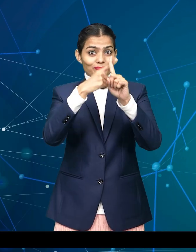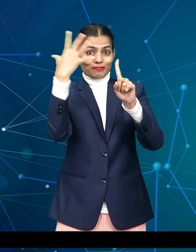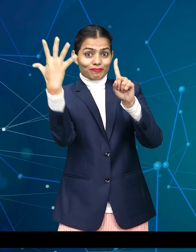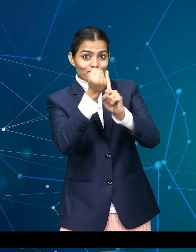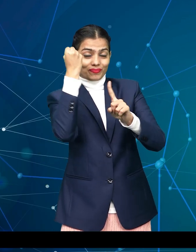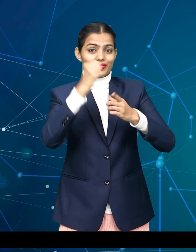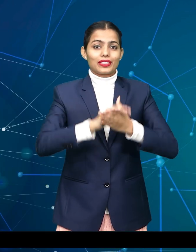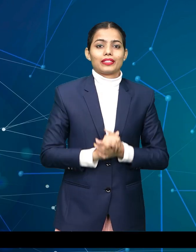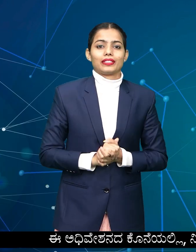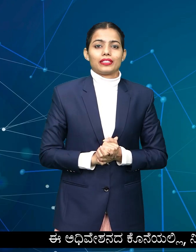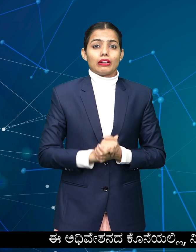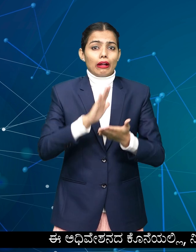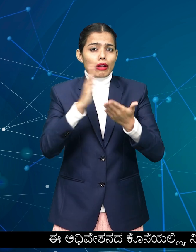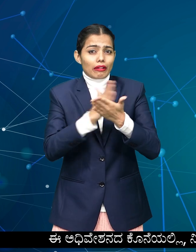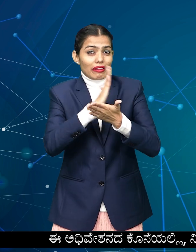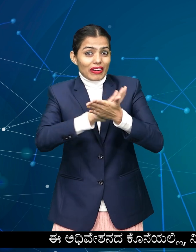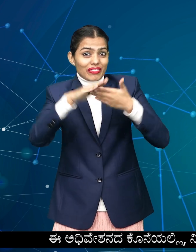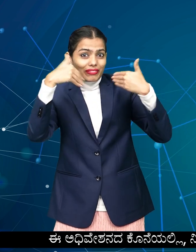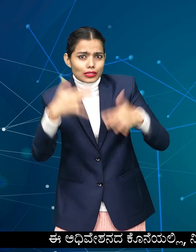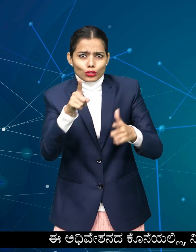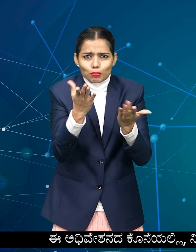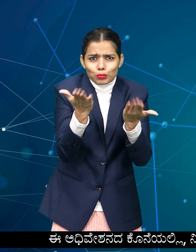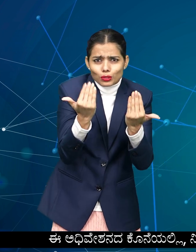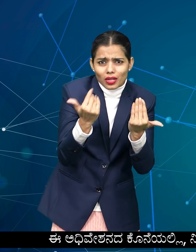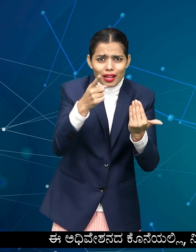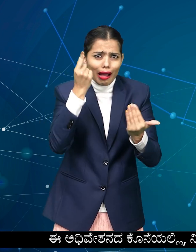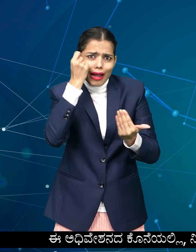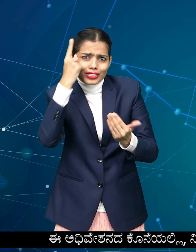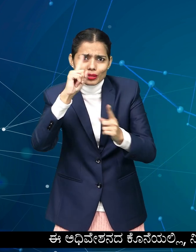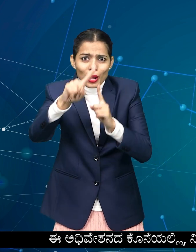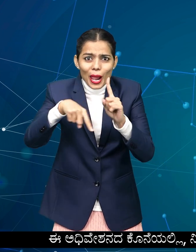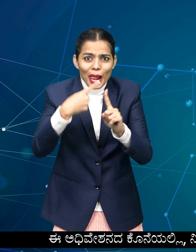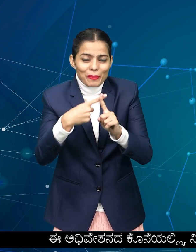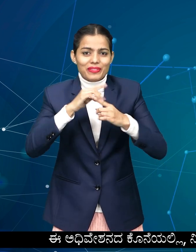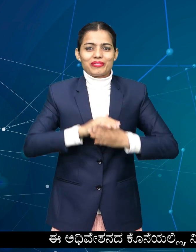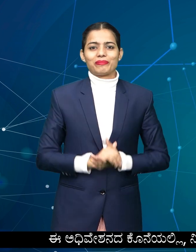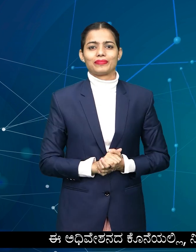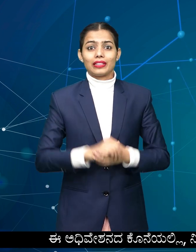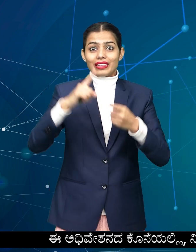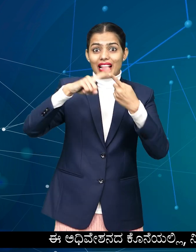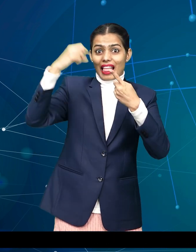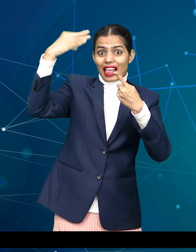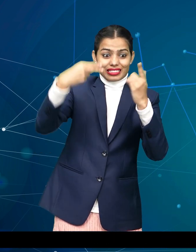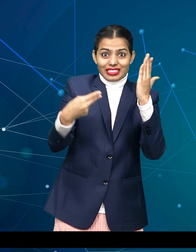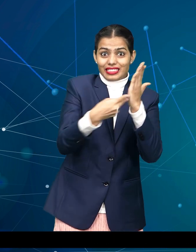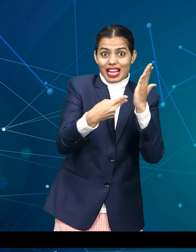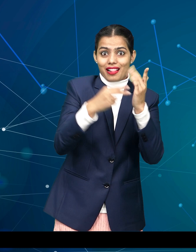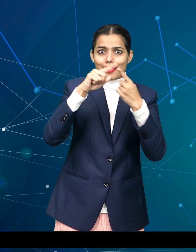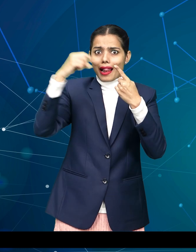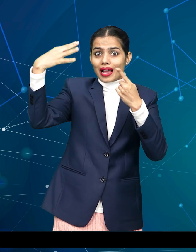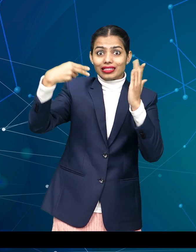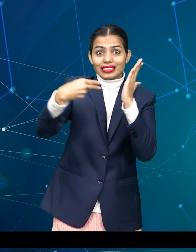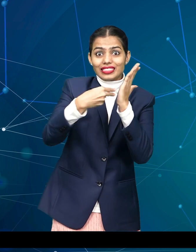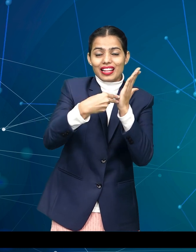ಕಲಿಕೆಯ ಫಲಿತಾಂಶಗಳು. ಈ ಅಧಿವೇಶನದ ಕೊನೆಯಲ್ಲಿ ನೀವು ಅದರ ಬಗ್ಗೆ ಅರ್ಥ ಮಾಡಿಕೊಳ್ಳಲು ಸಾಧ್ಯವಾಗುತ್ತದೆ. ವಿದ್ಯುತ್ ಶುಲ್ಕ,